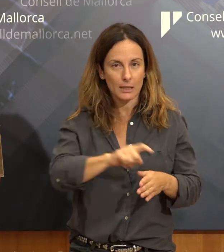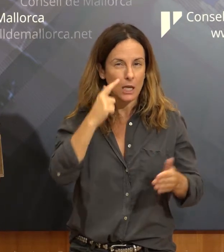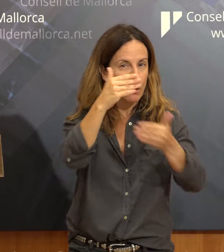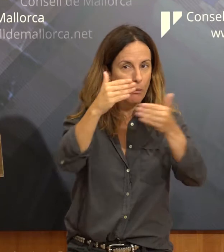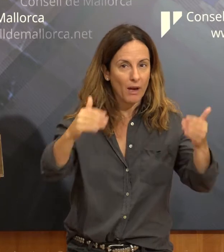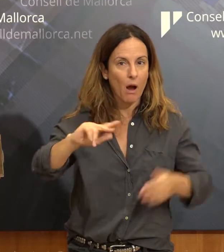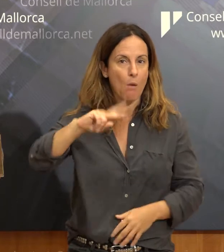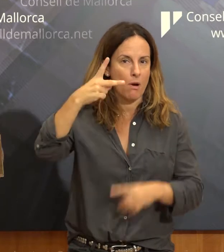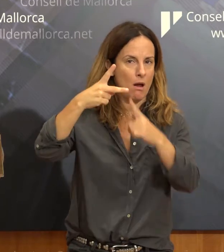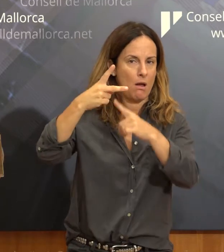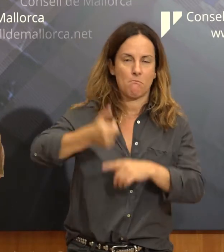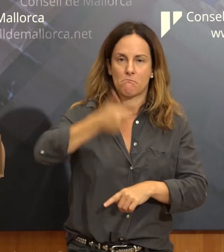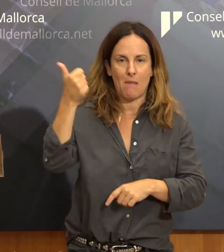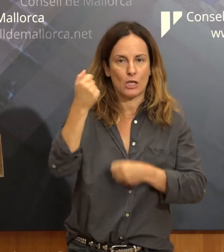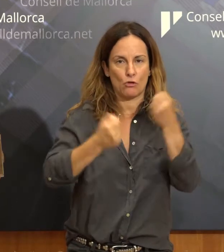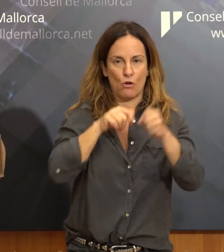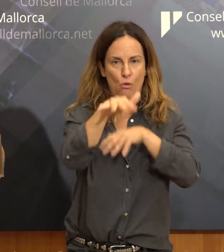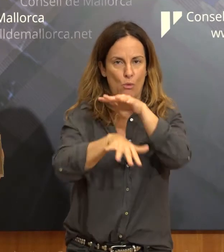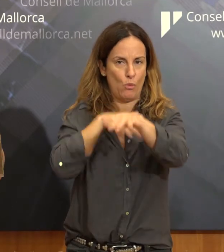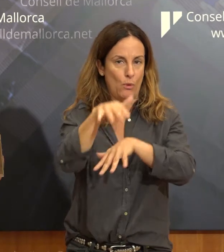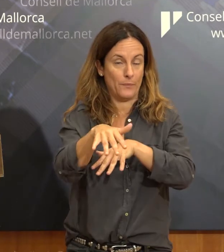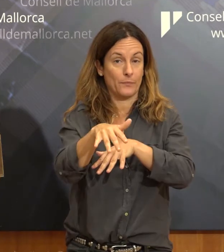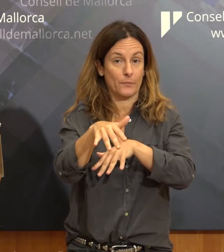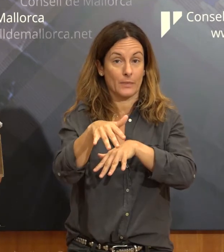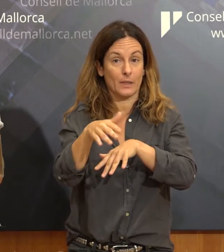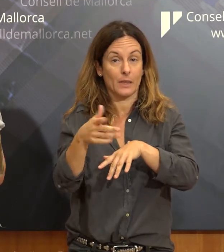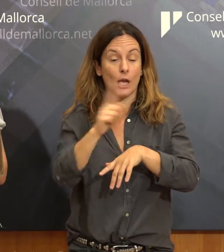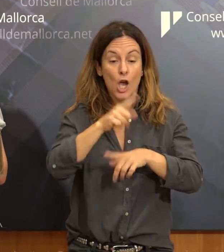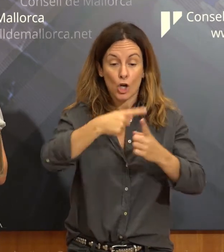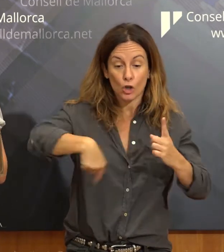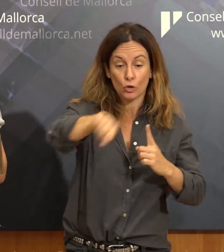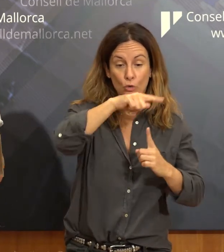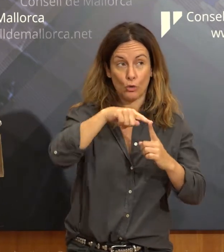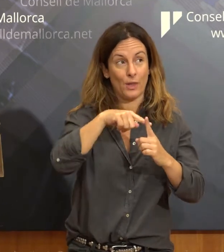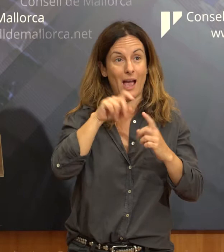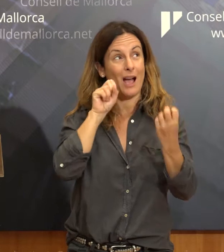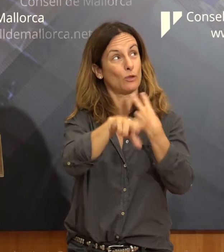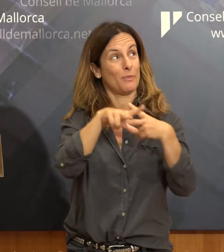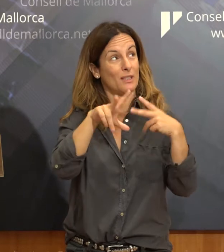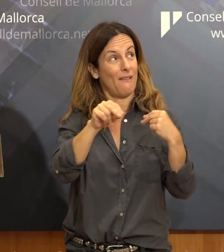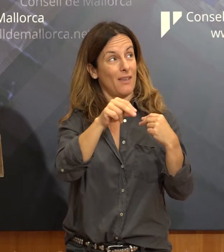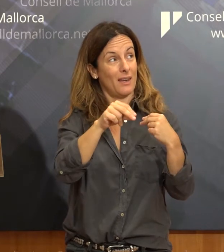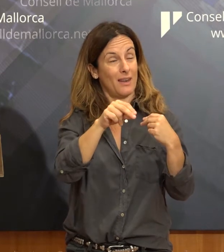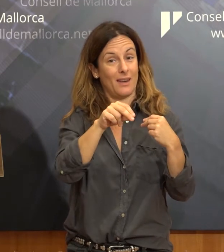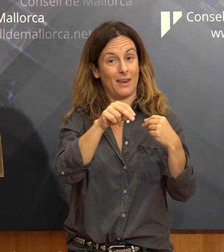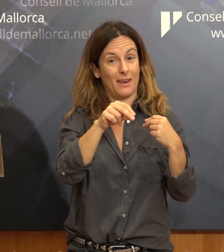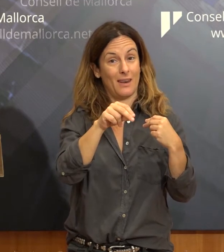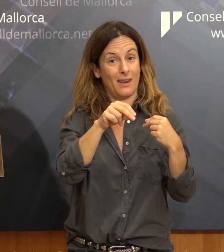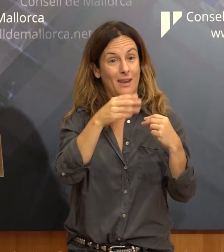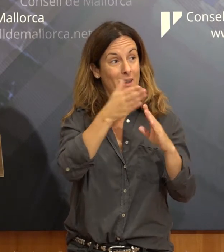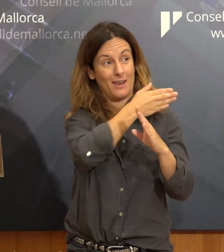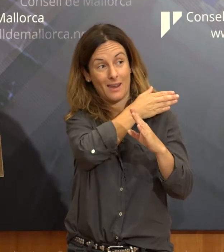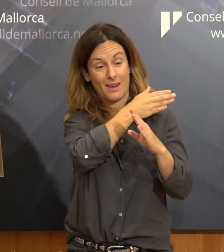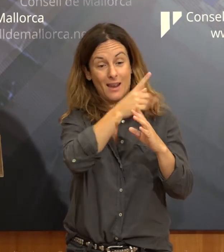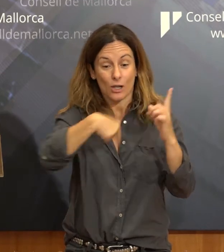Mallorca. Des de la rotonda, de quan acaba l'autopista, fins a Campos, fins a l'entrada de